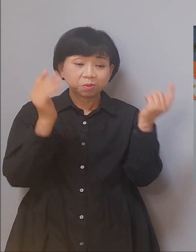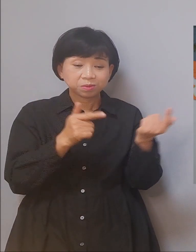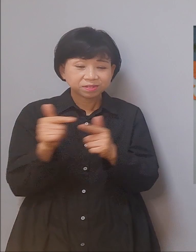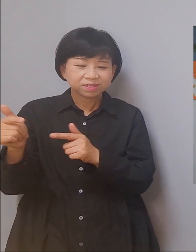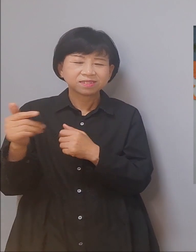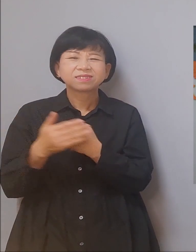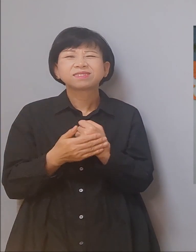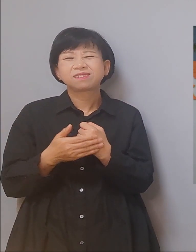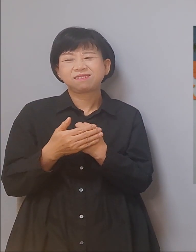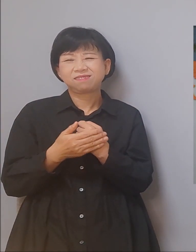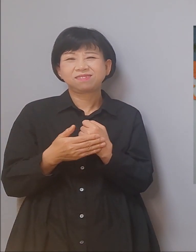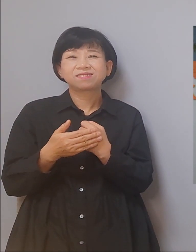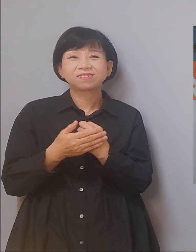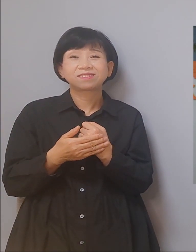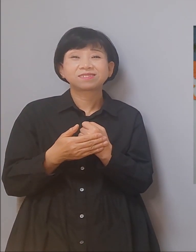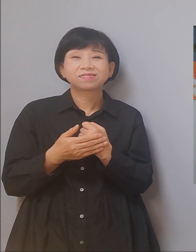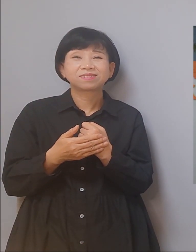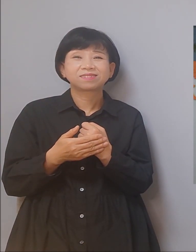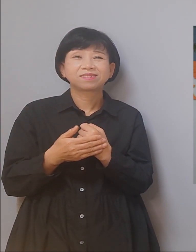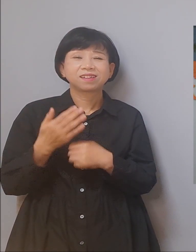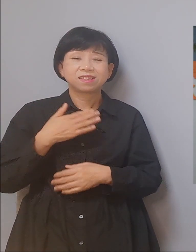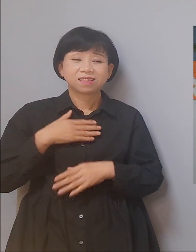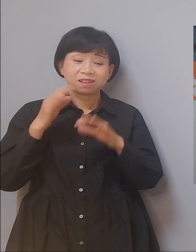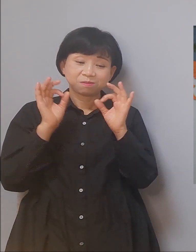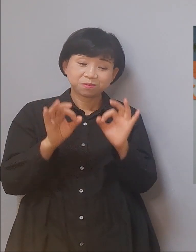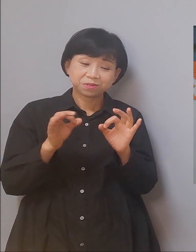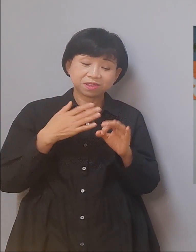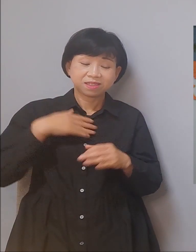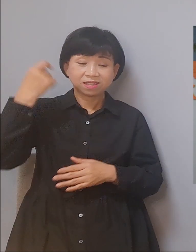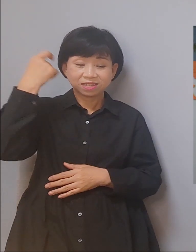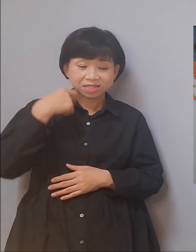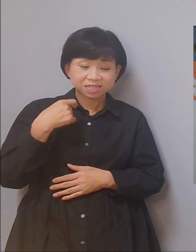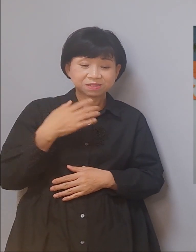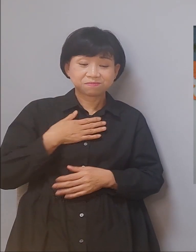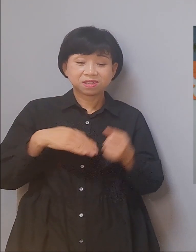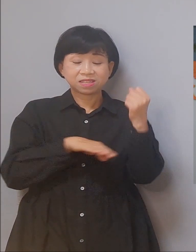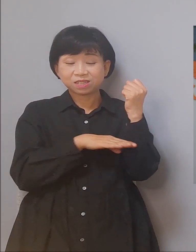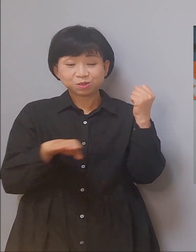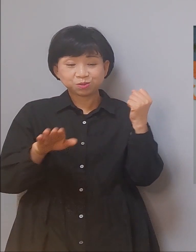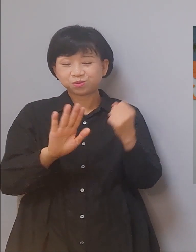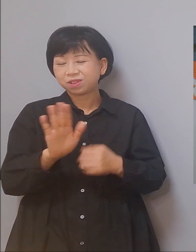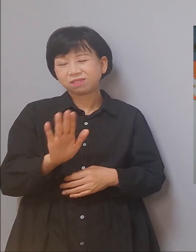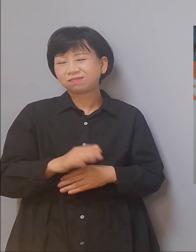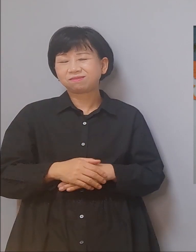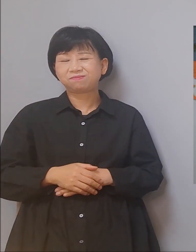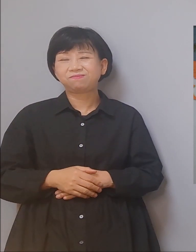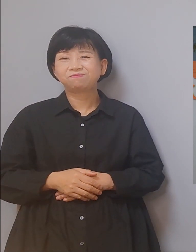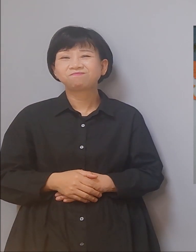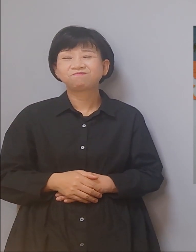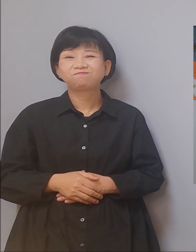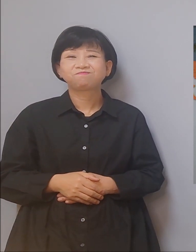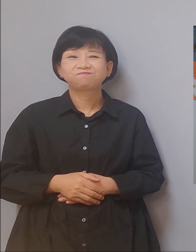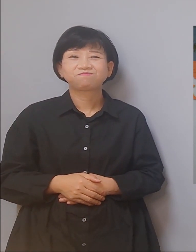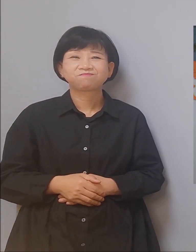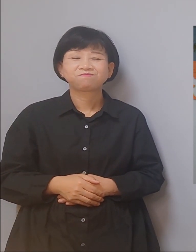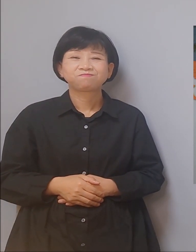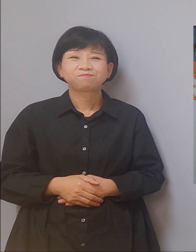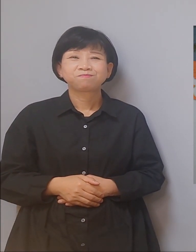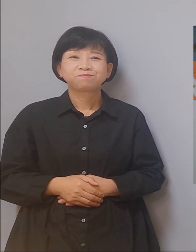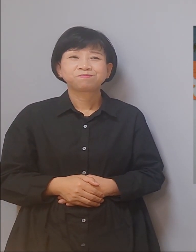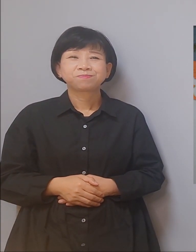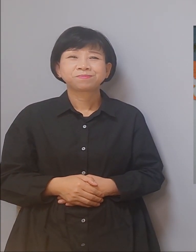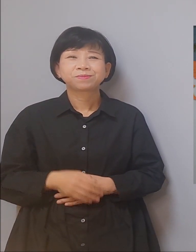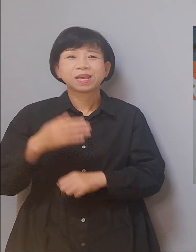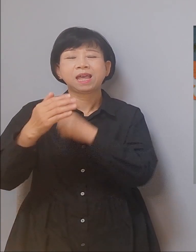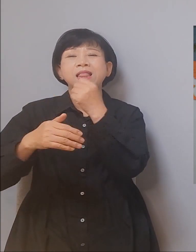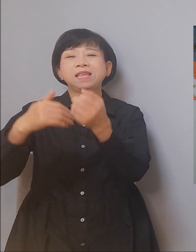되지요. 여기서 모든 것은 내가 볼 때, 내가 느낄 때 기분 좋고 내가 볼 때 이루어지는 것만을 말하는 것이